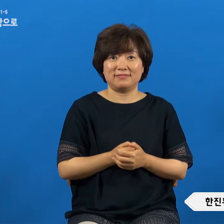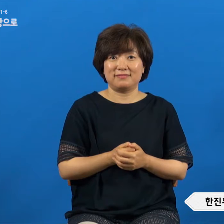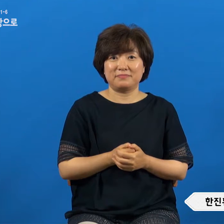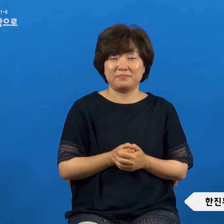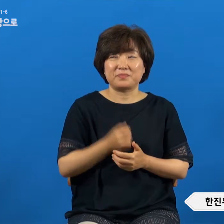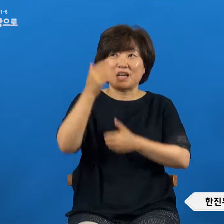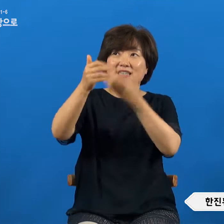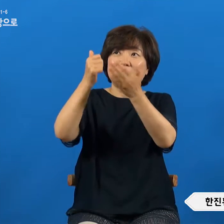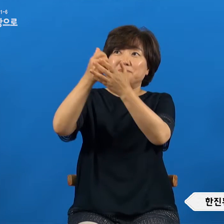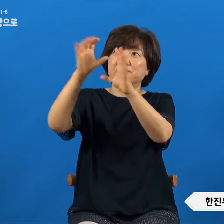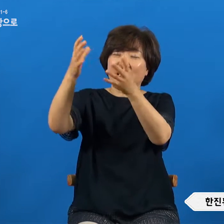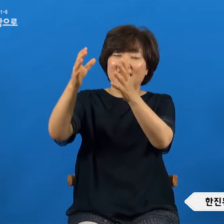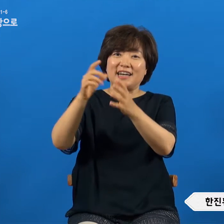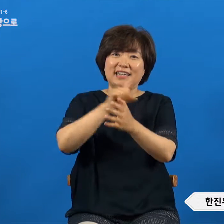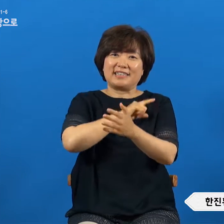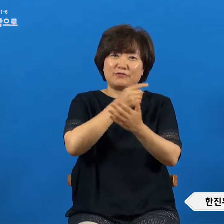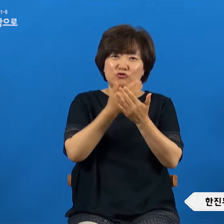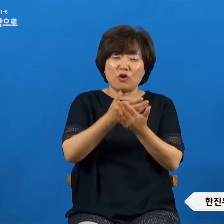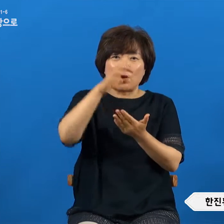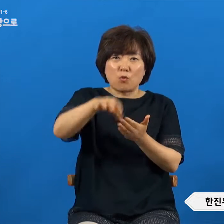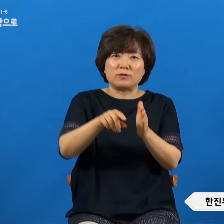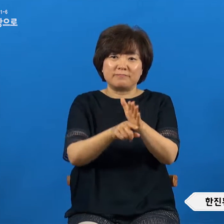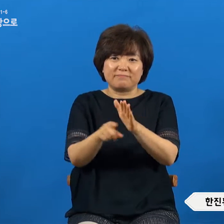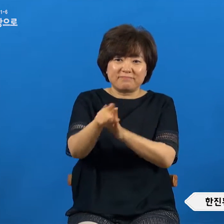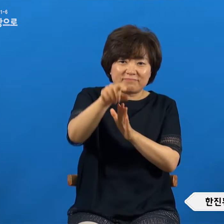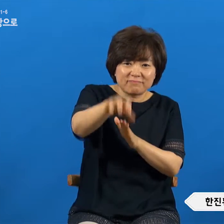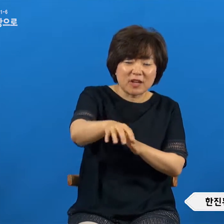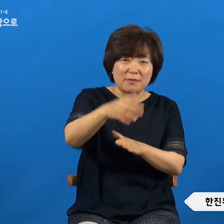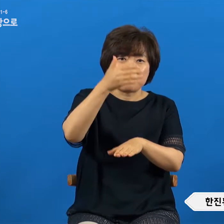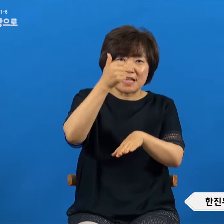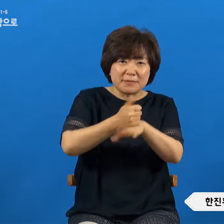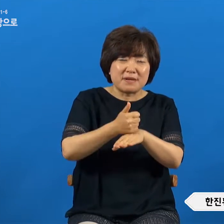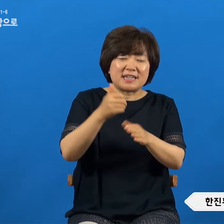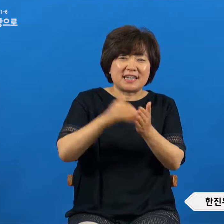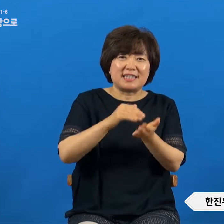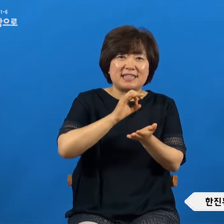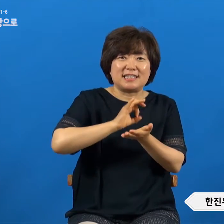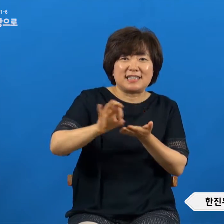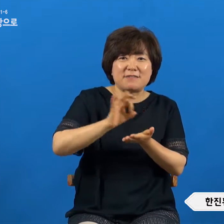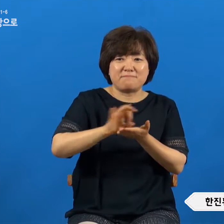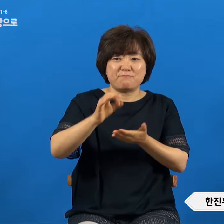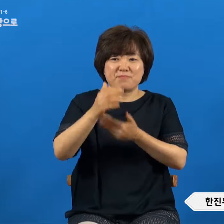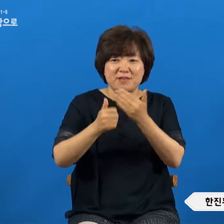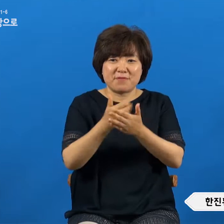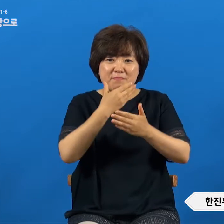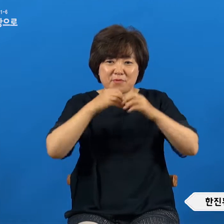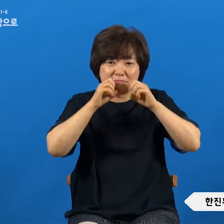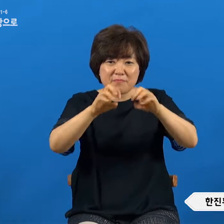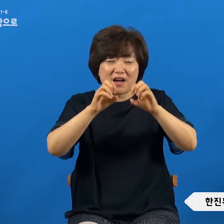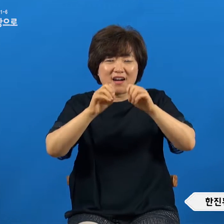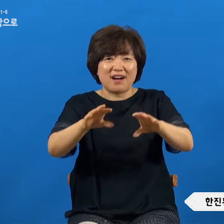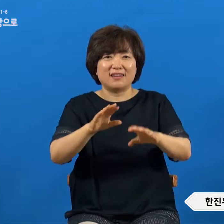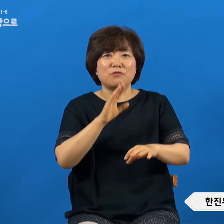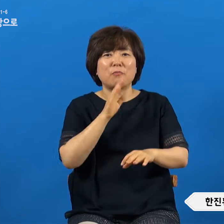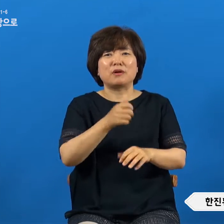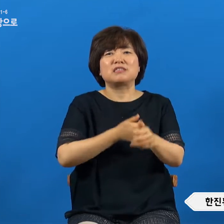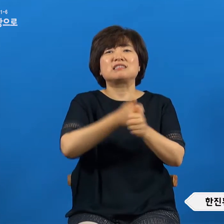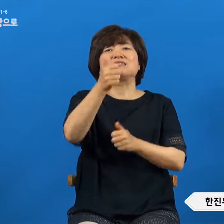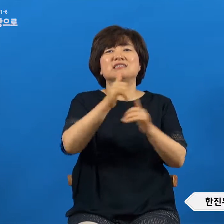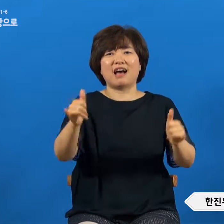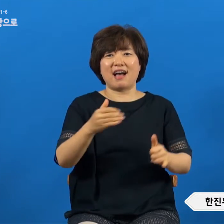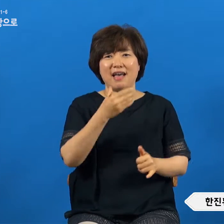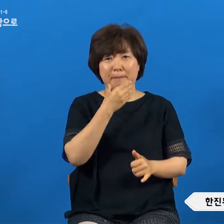하나님 나라의 최전방에서 마지막까지도 그렇게 쓰임 받을 수 있다면 그것이 승리자고 그것이